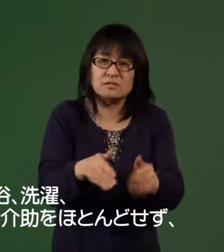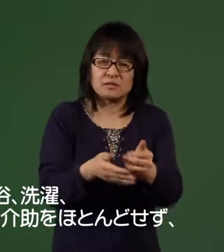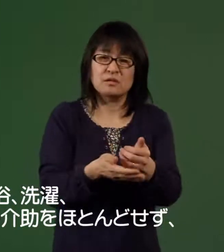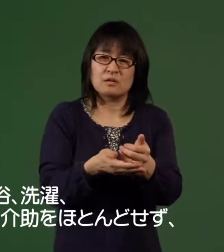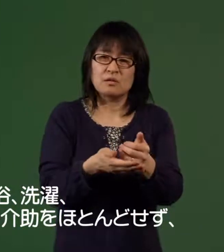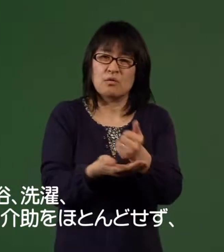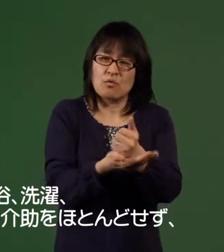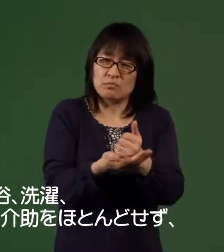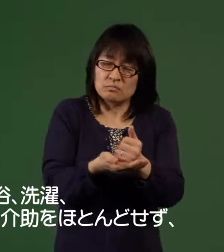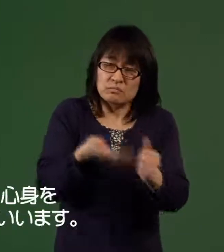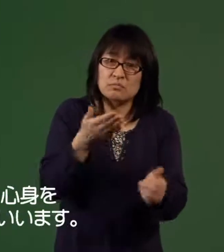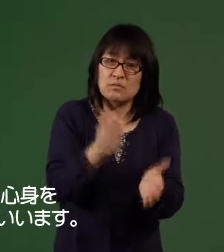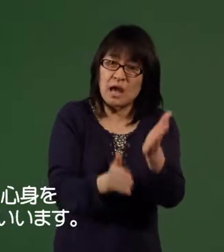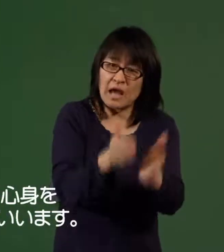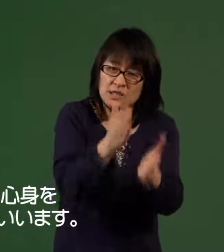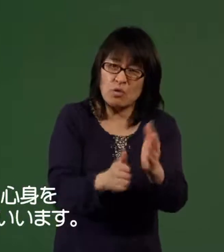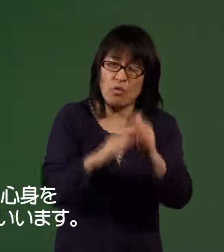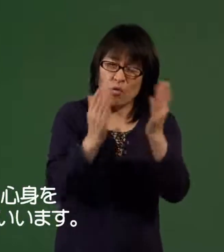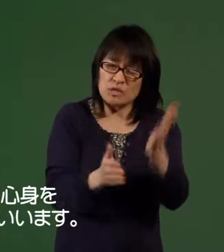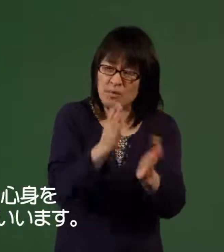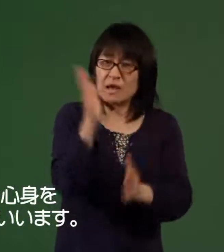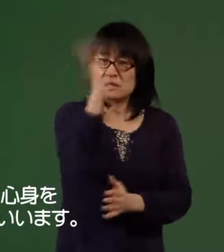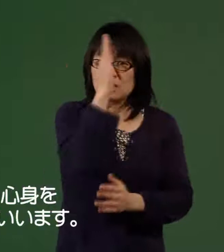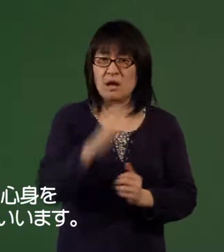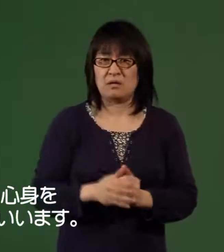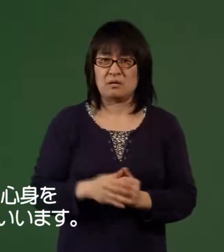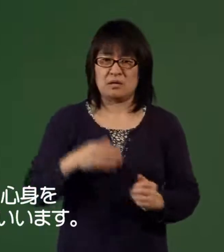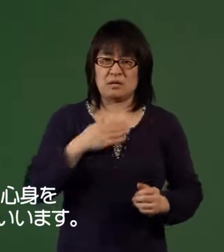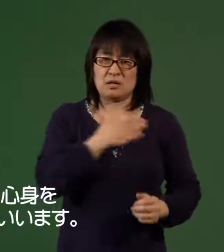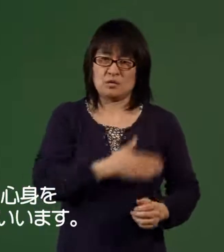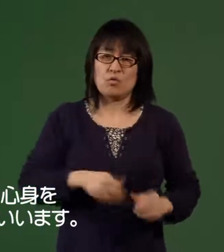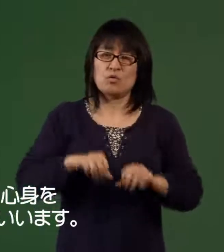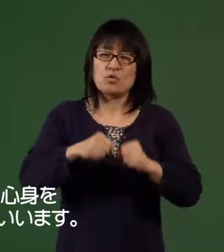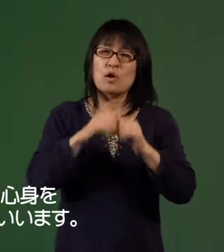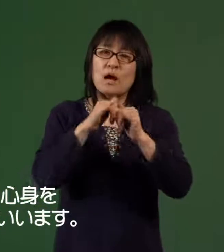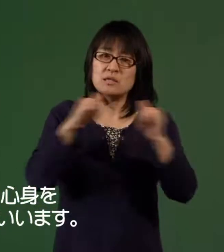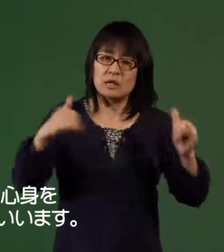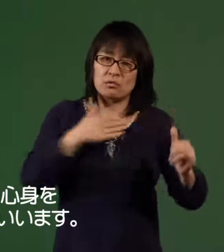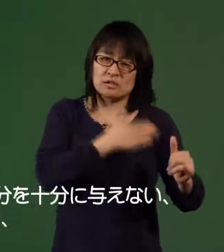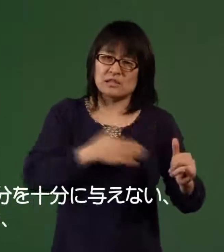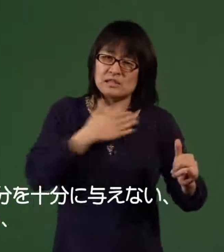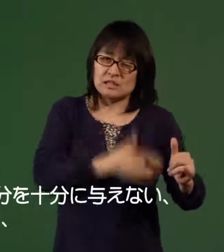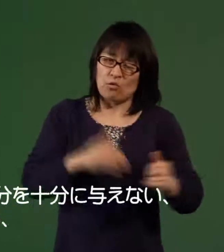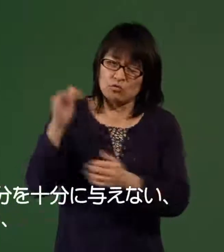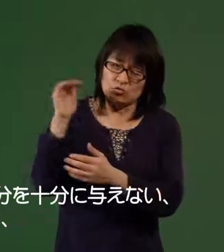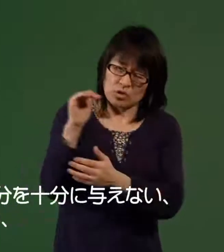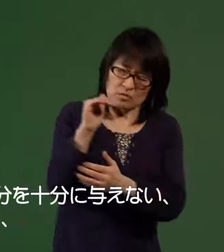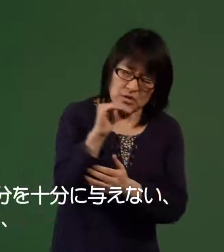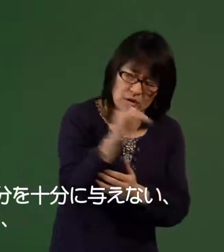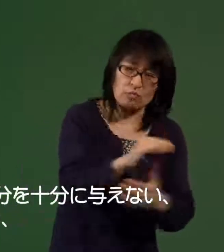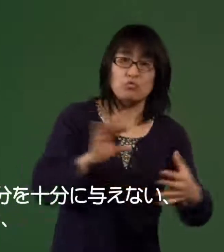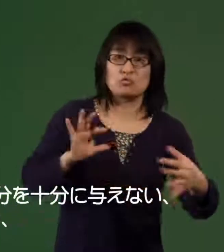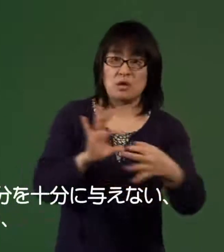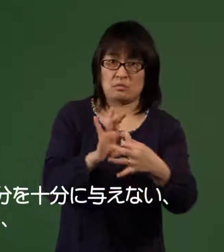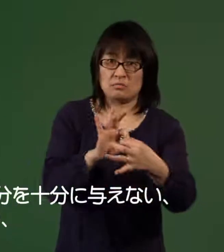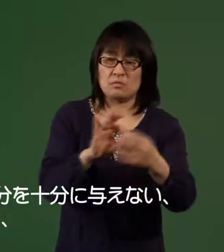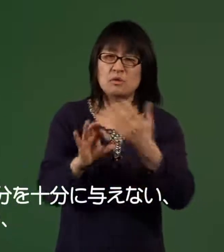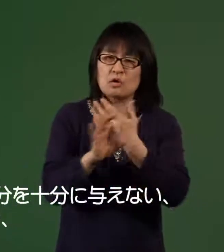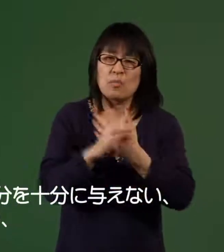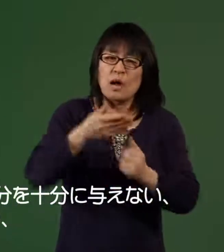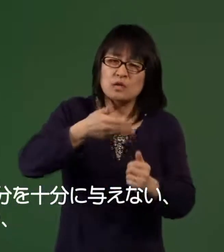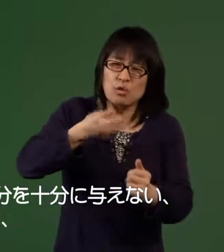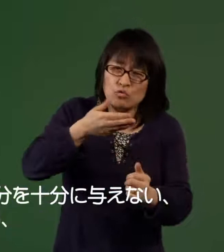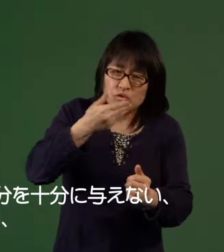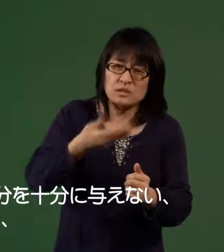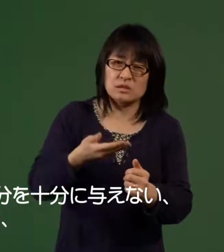介助をほとんどせず障害のある方の心身を衰弱させることをいいます例えば食事や水分